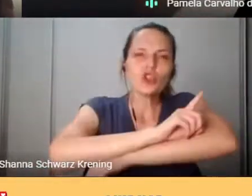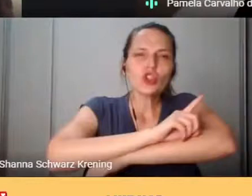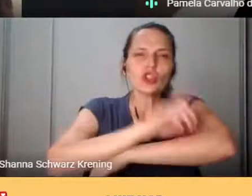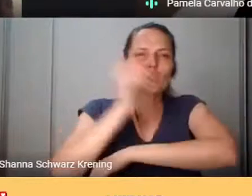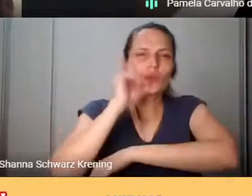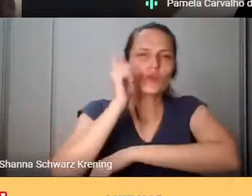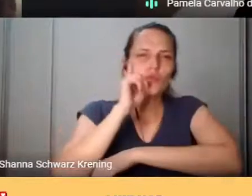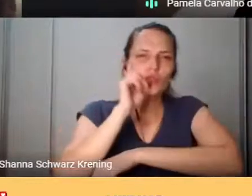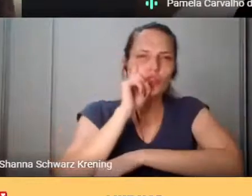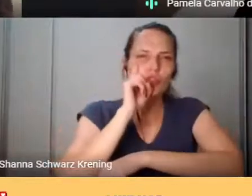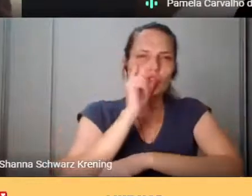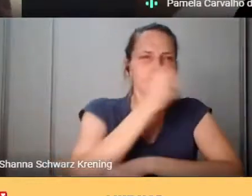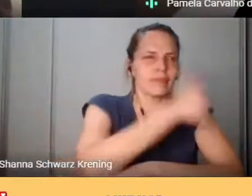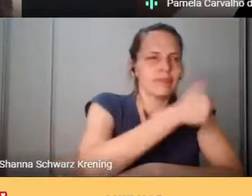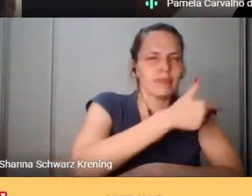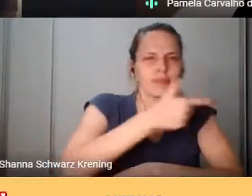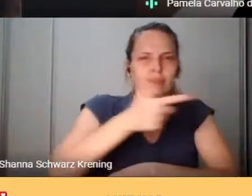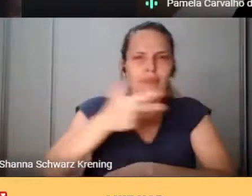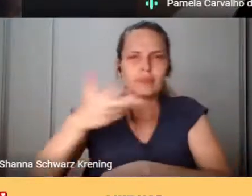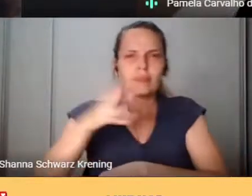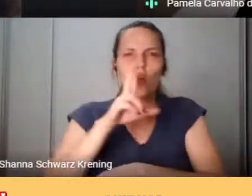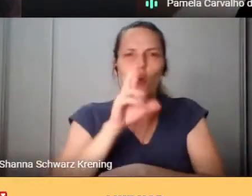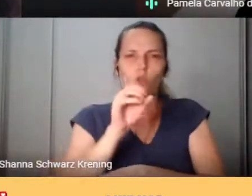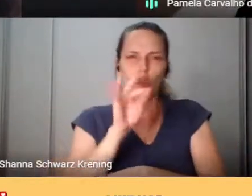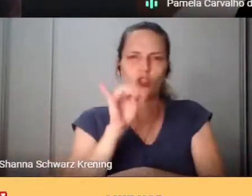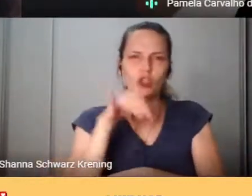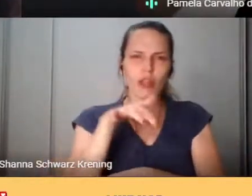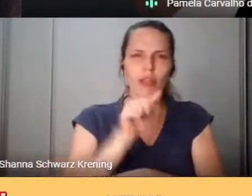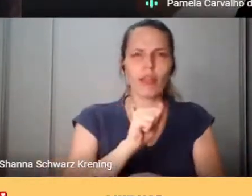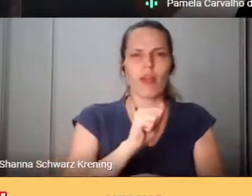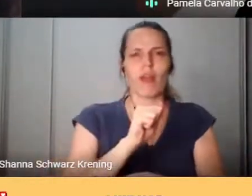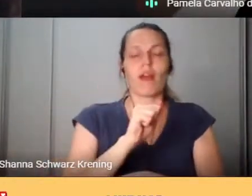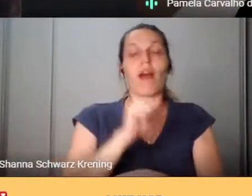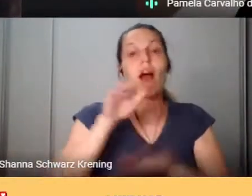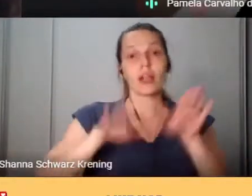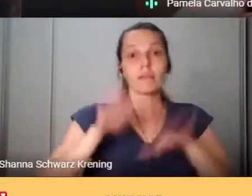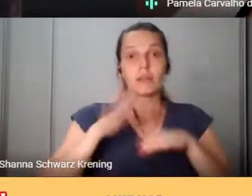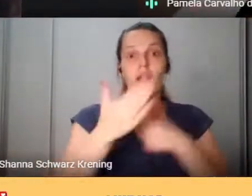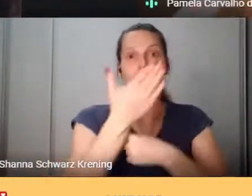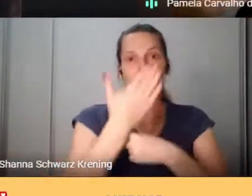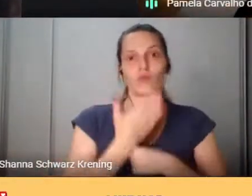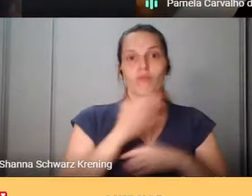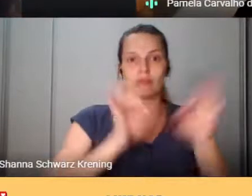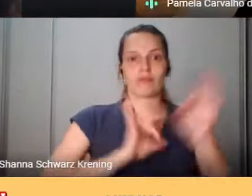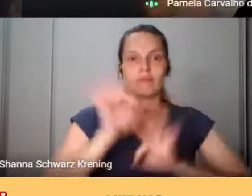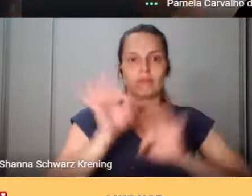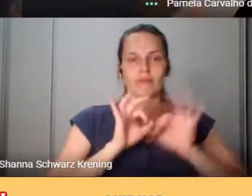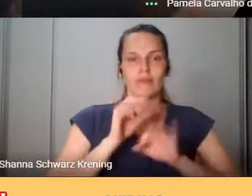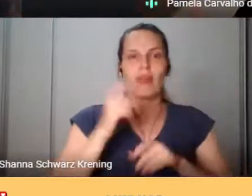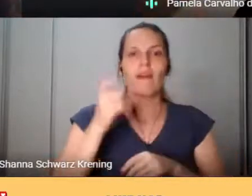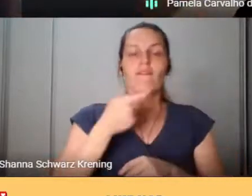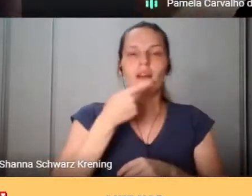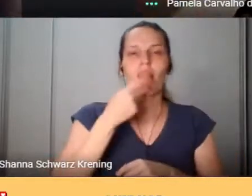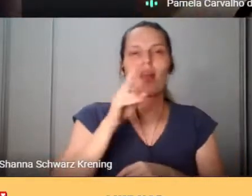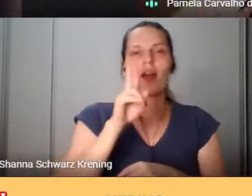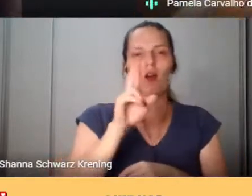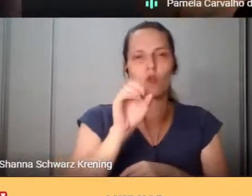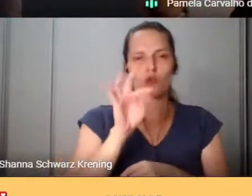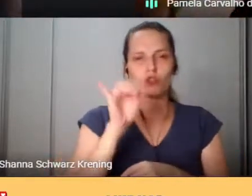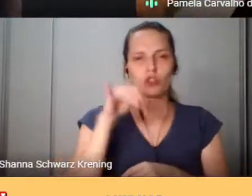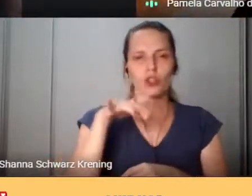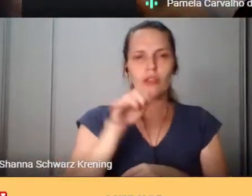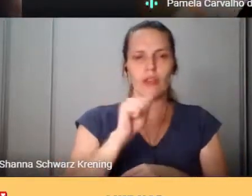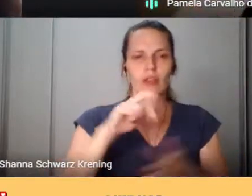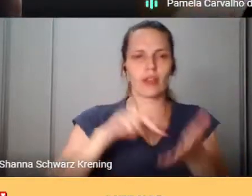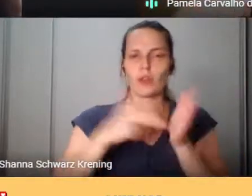rotinas que possibilitem essa desconexão. E por que rotinas, né? Quando a gente diz rotina, não é numa ideia de